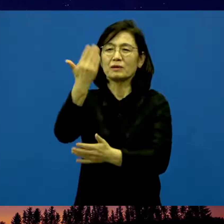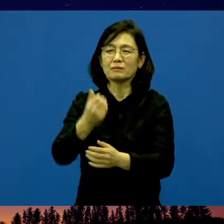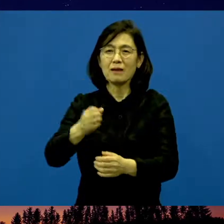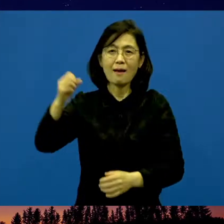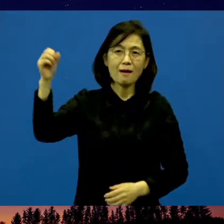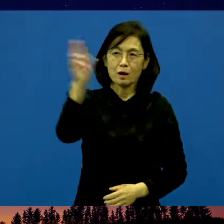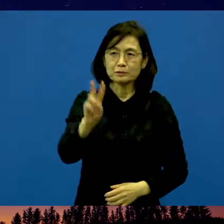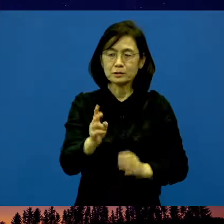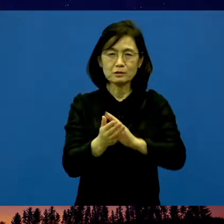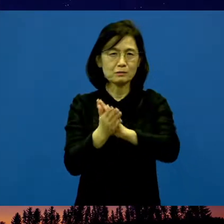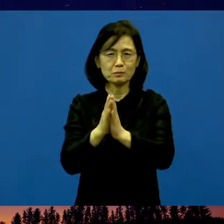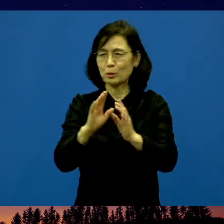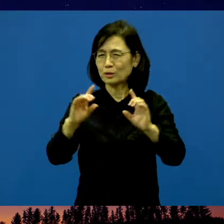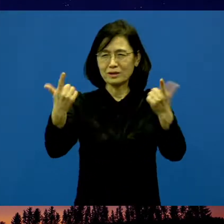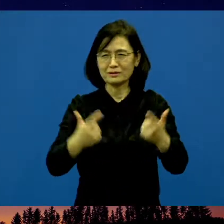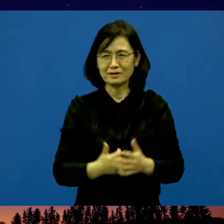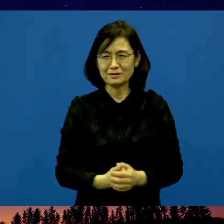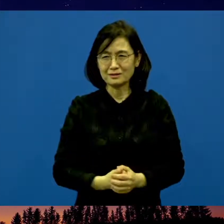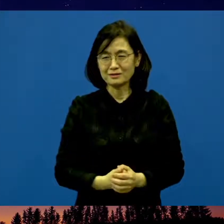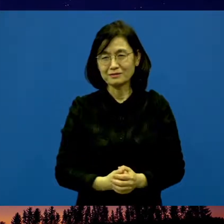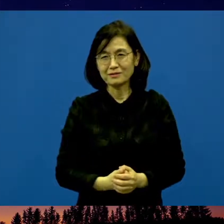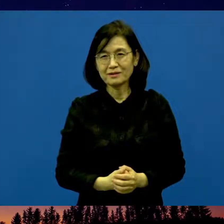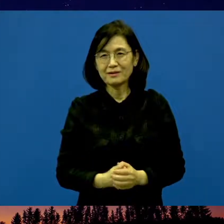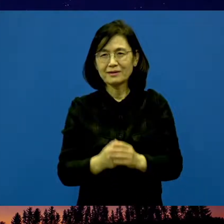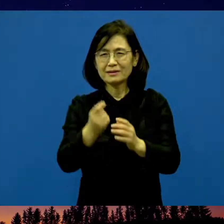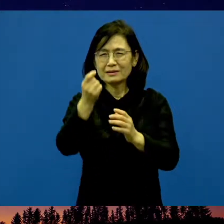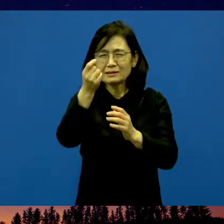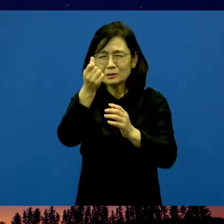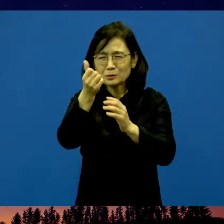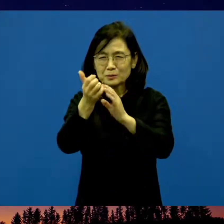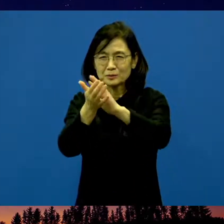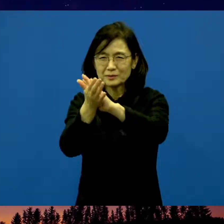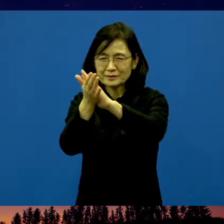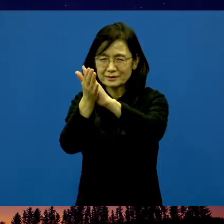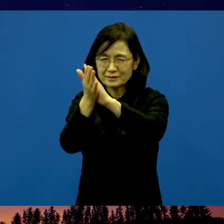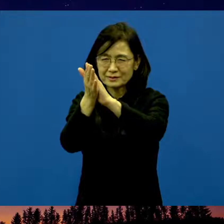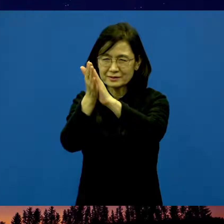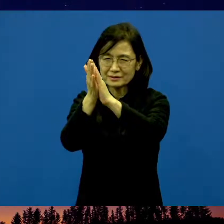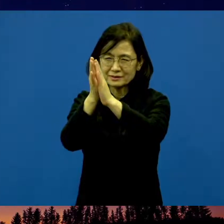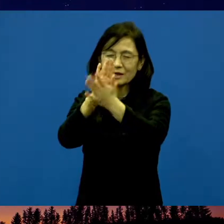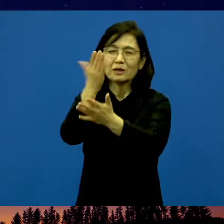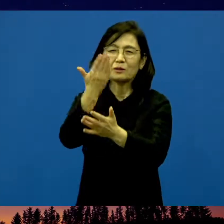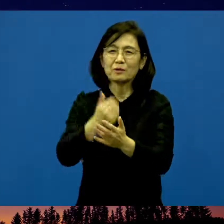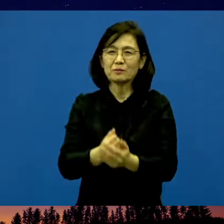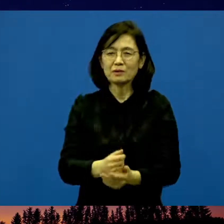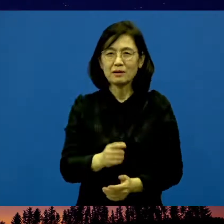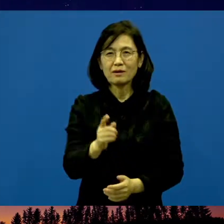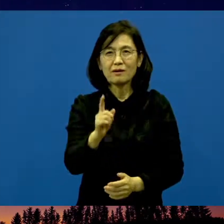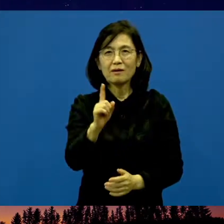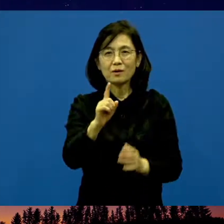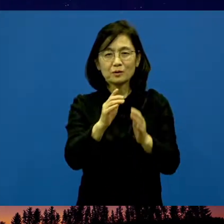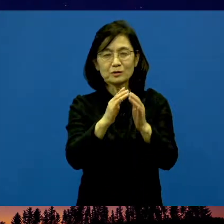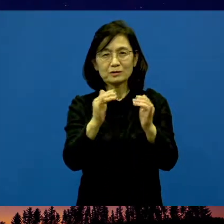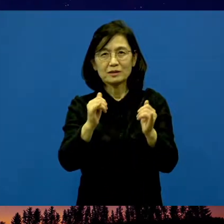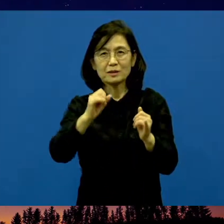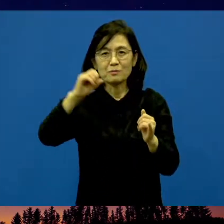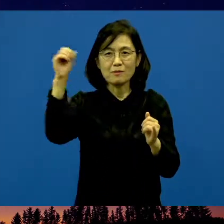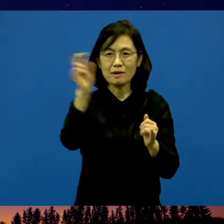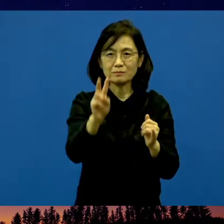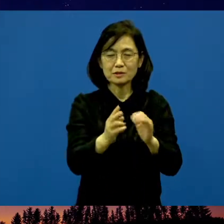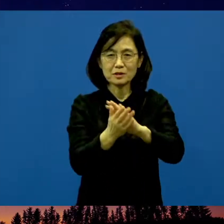변화입니다. 점진적인 변화. 갑자기 변하지 않아요, 여러분. 그래서 어떤 사람들이 갑자기 변하지 않아서 너무 속상해하지